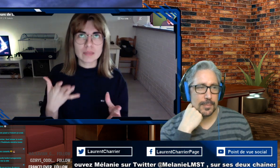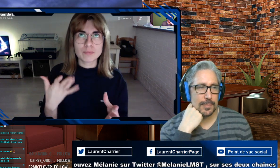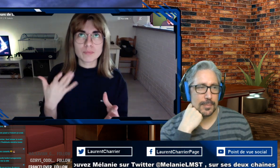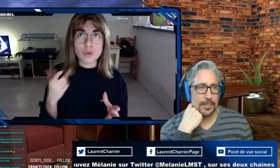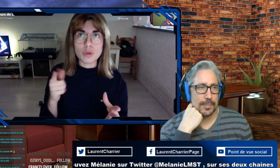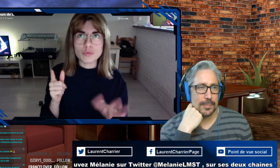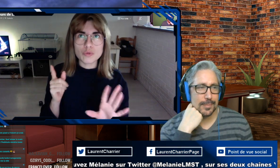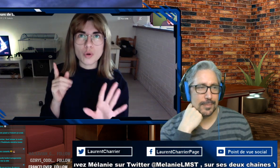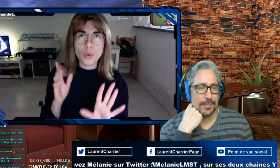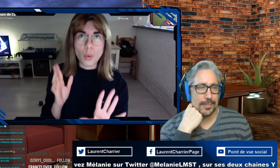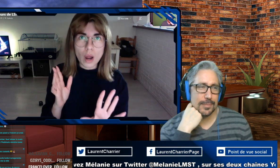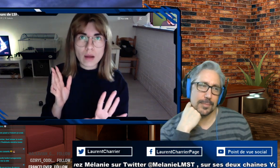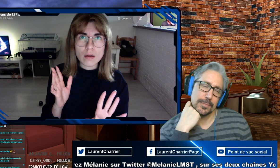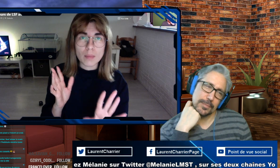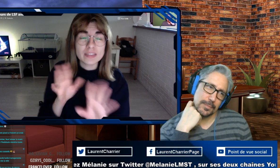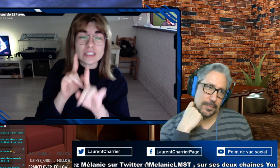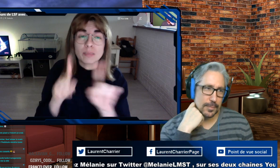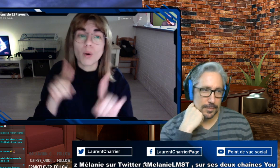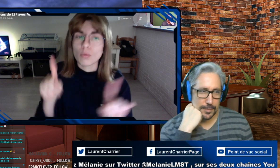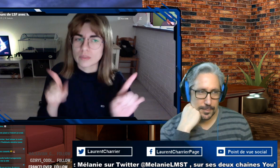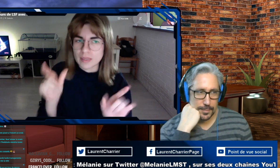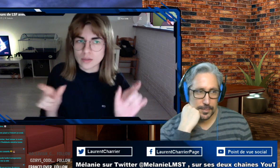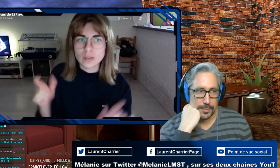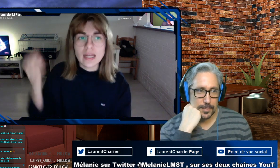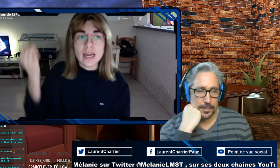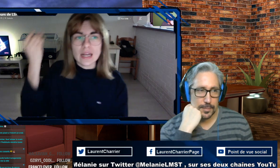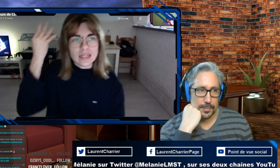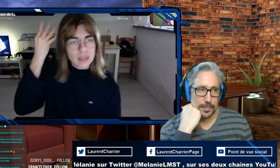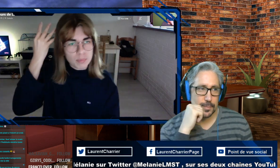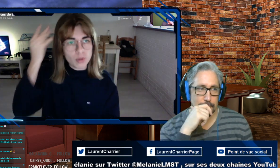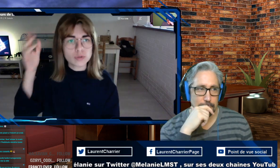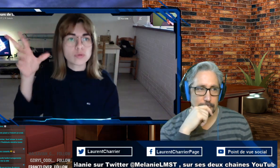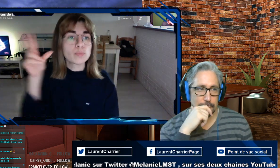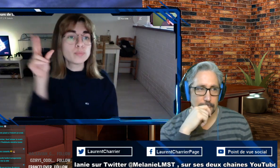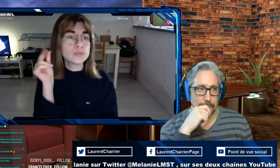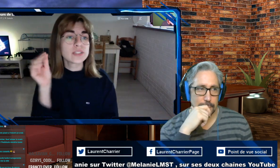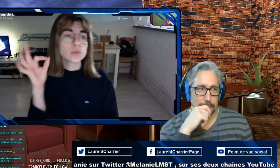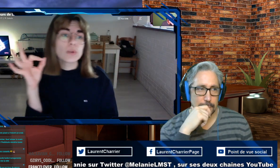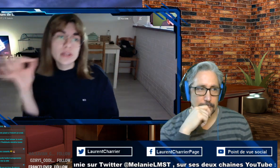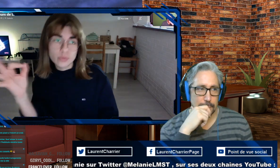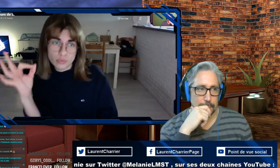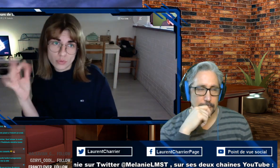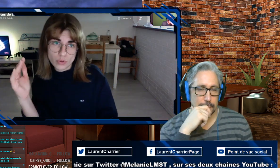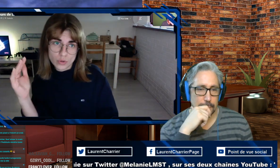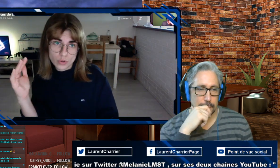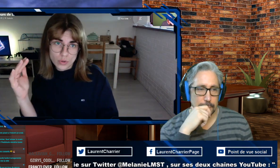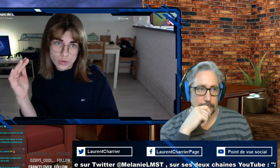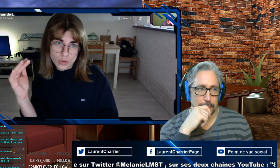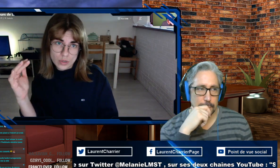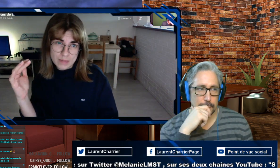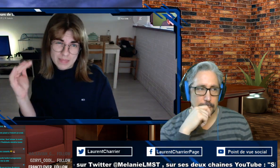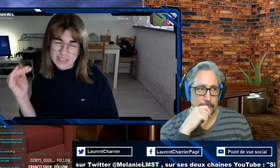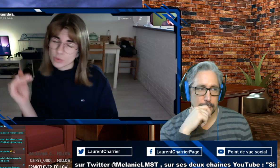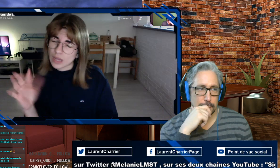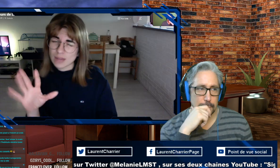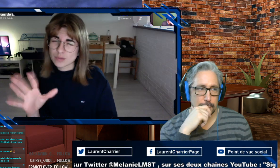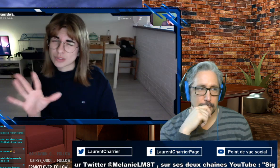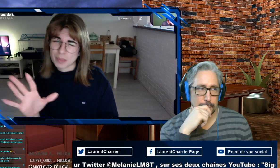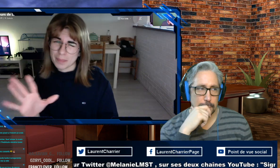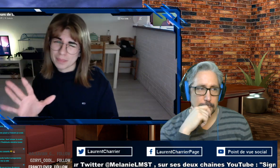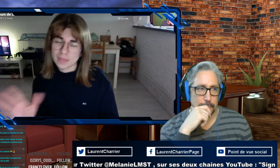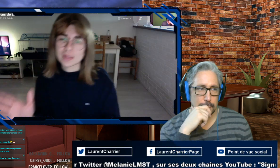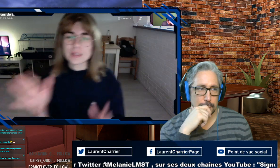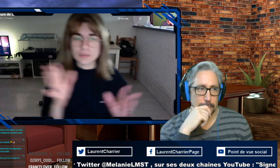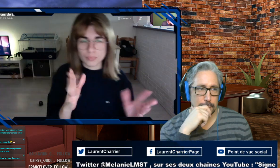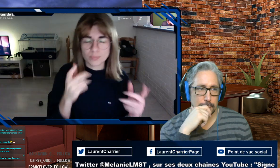de ça. Et je crois, après, ça dépend des personnes, qu'un implant, t'entends plus les sons aigus, mais les sons graves, je sais